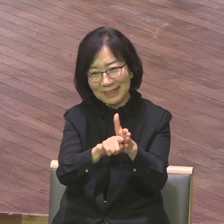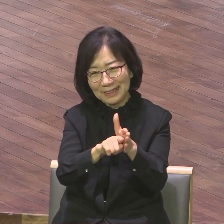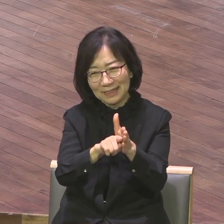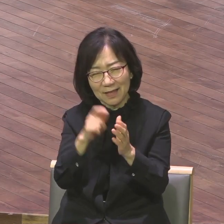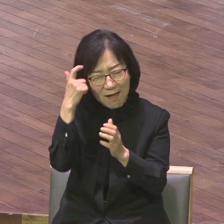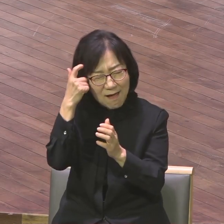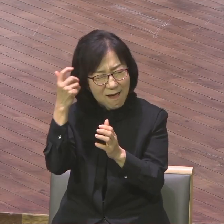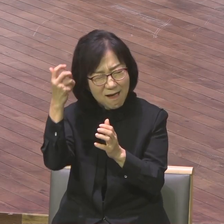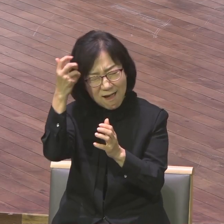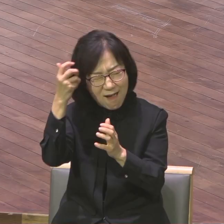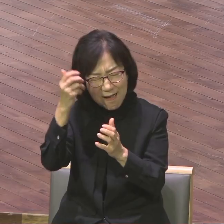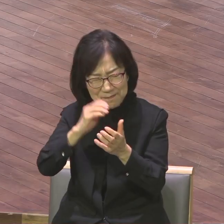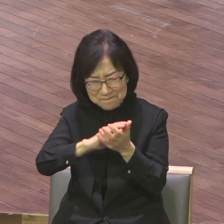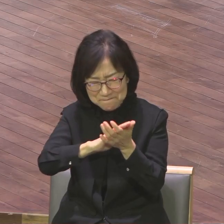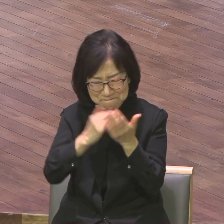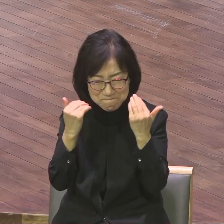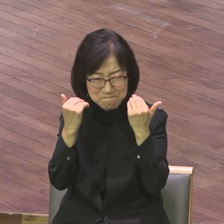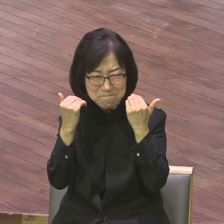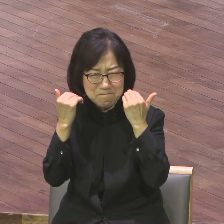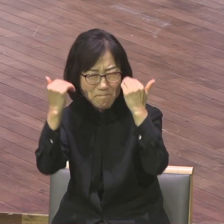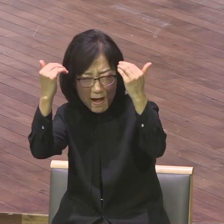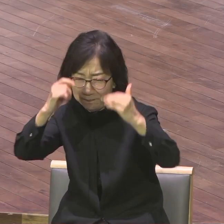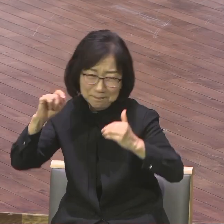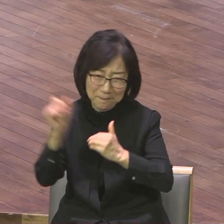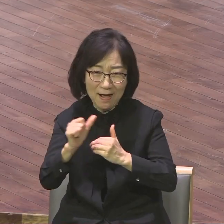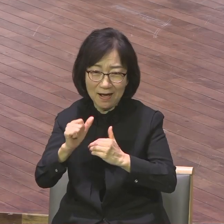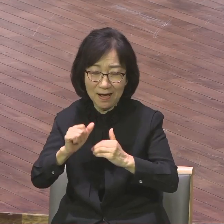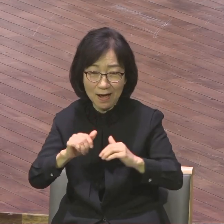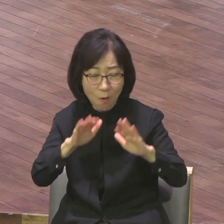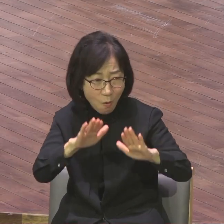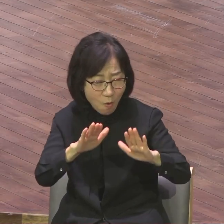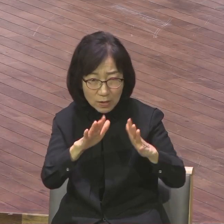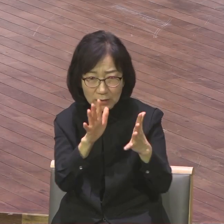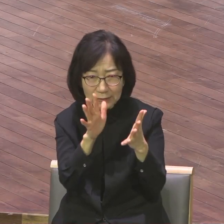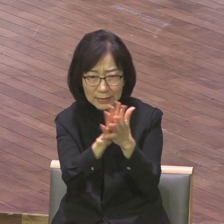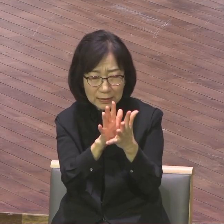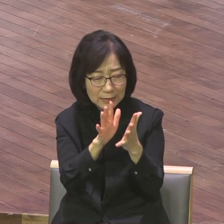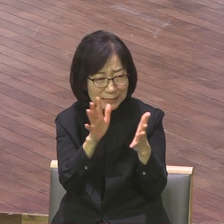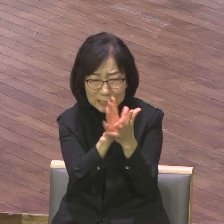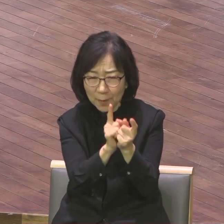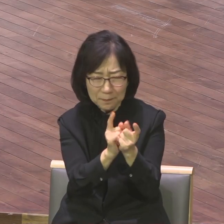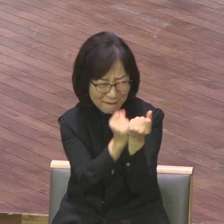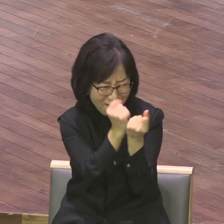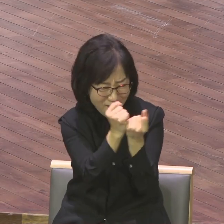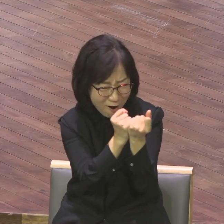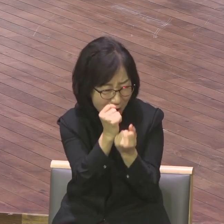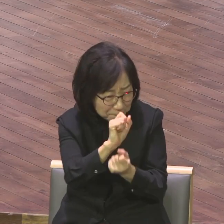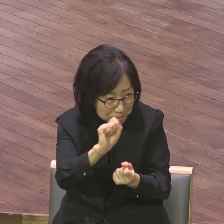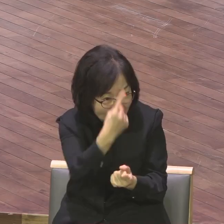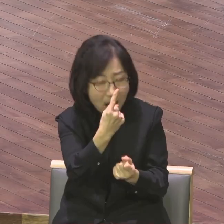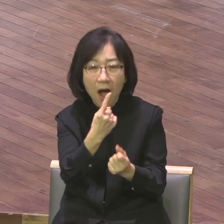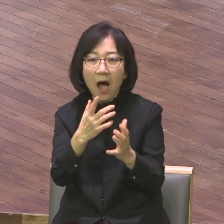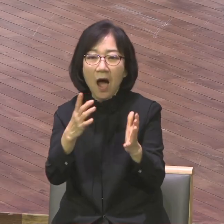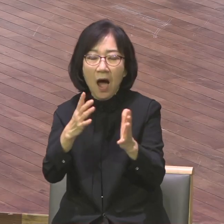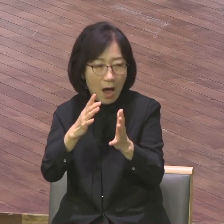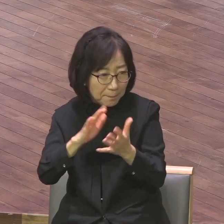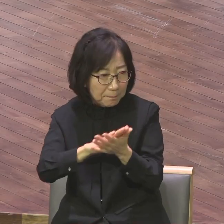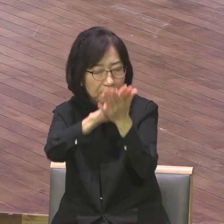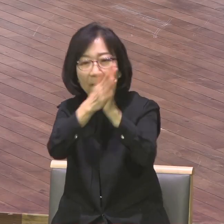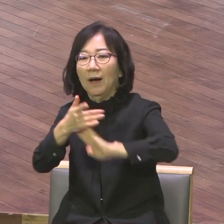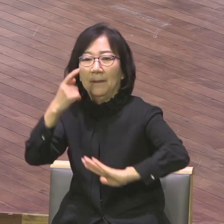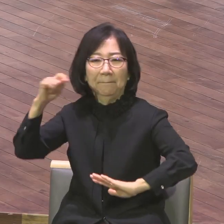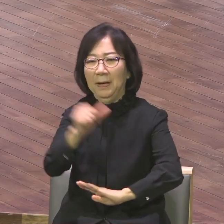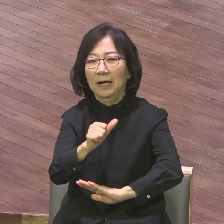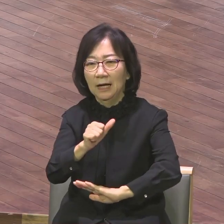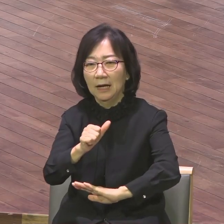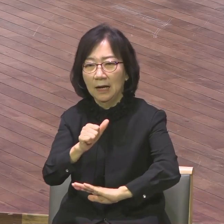플랫폼이죠. 예수님이 내 인생에 해답 되신다. 예수님이 내 인생의 모든 문제를 해결하셨다. 예수님은 모든 것이다 라고 답이